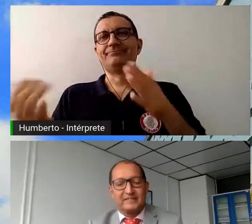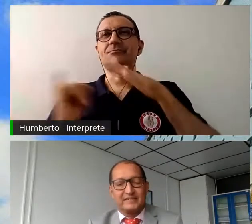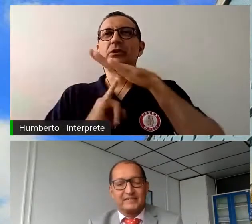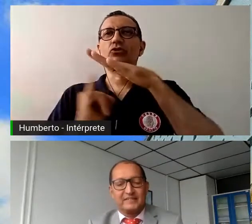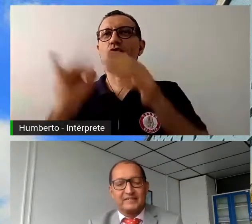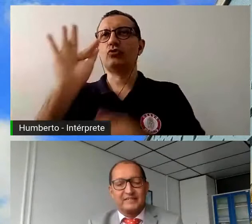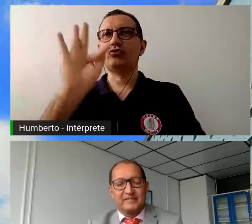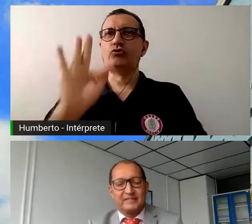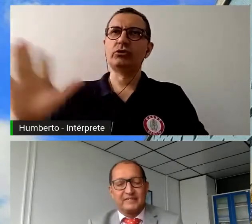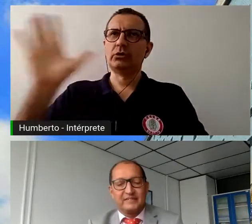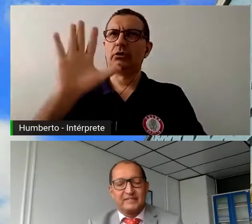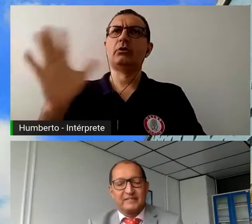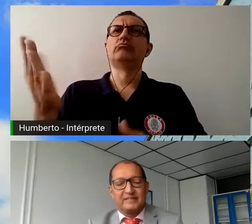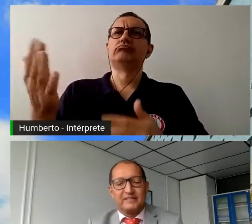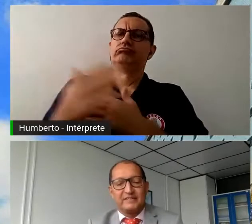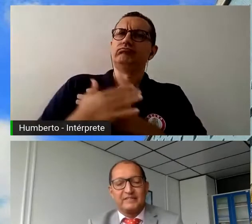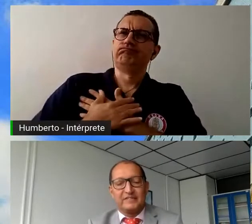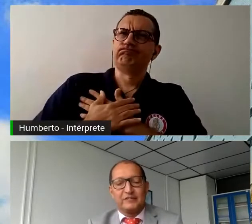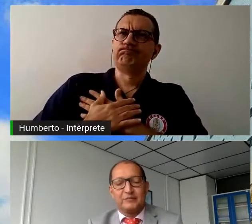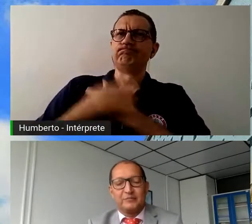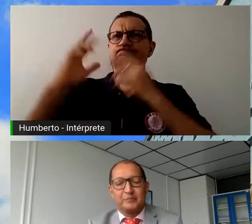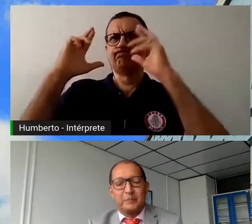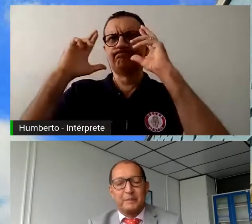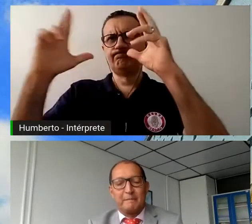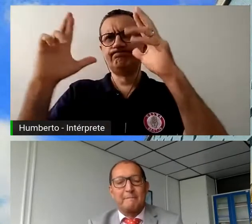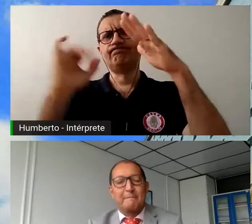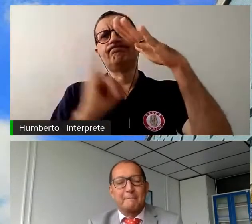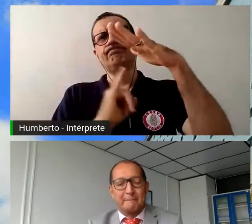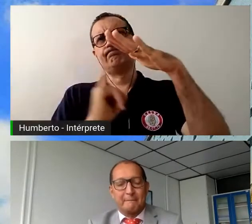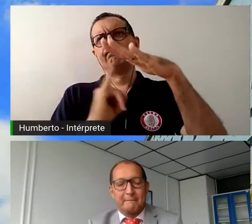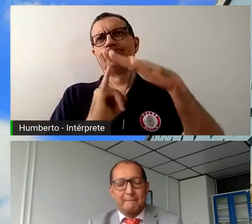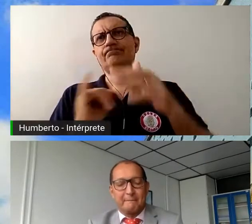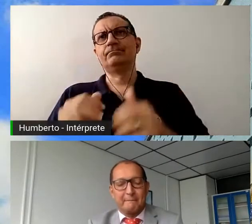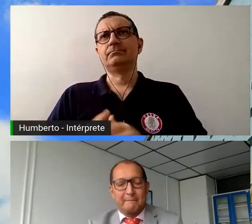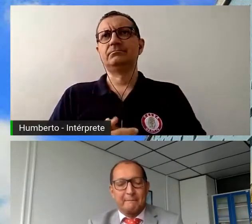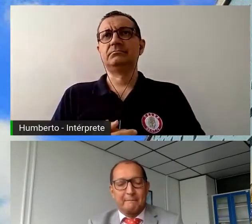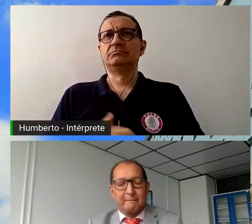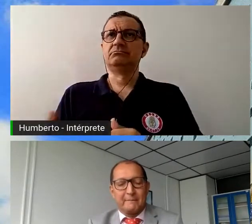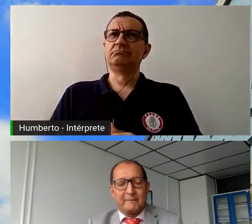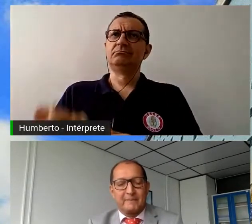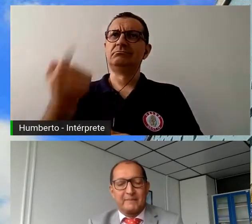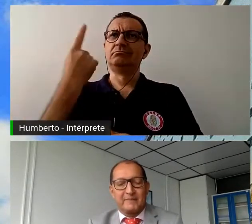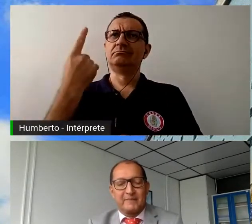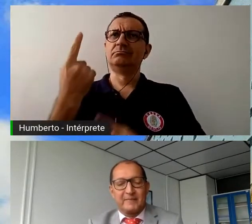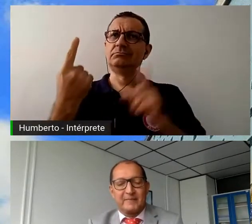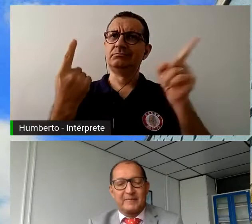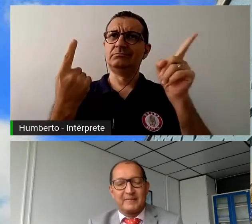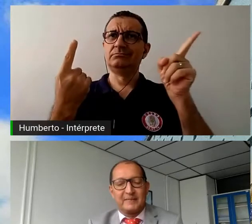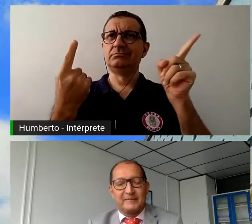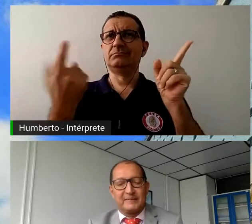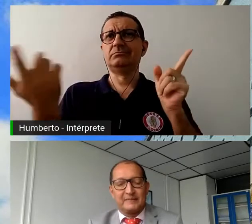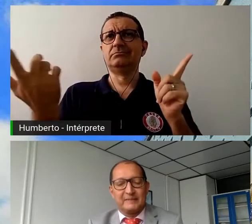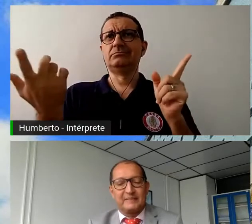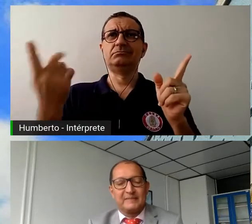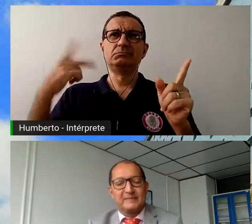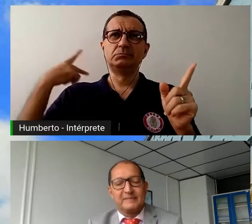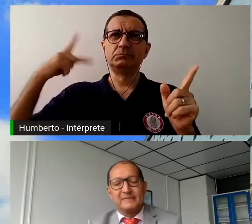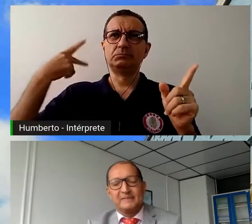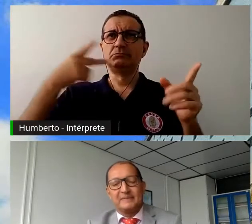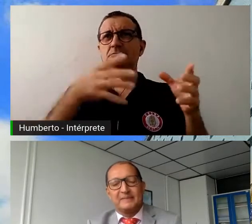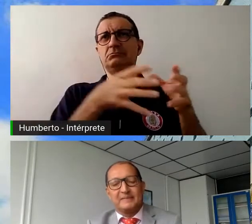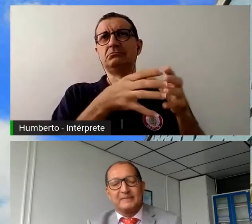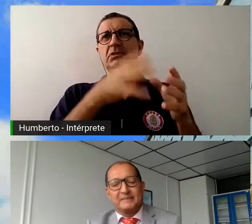com todo respeito à instituição, não é estranho que eles adotem essas